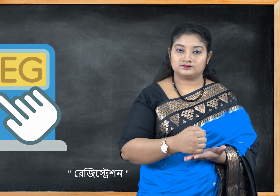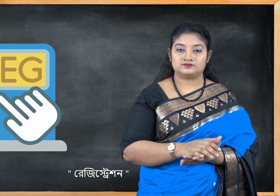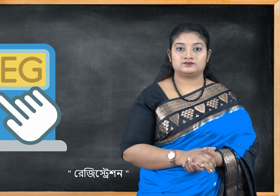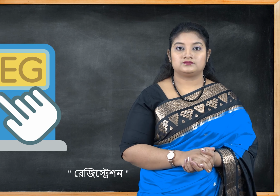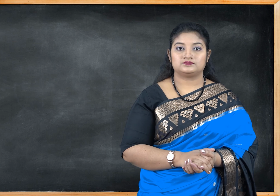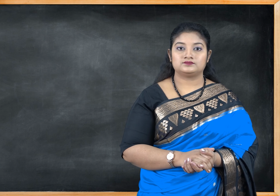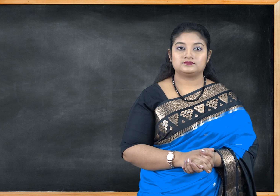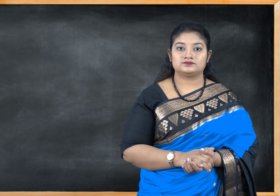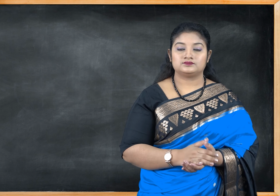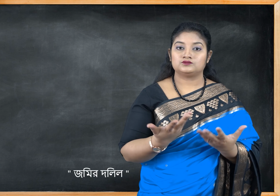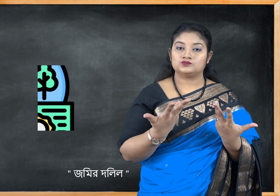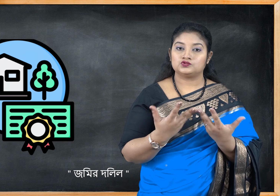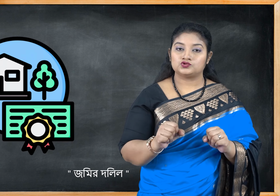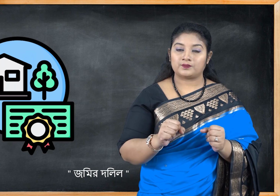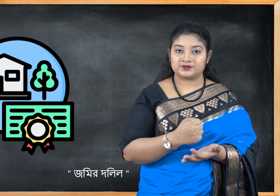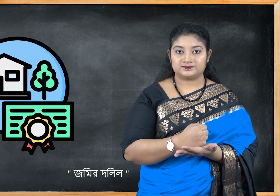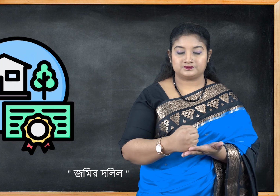রেজিস্ট্রেশন, জমির দলিল,